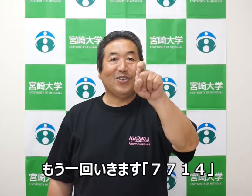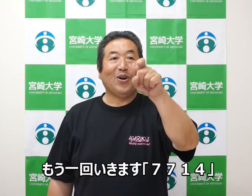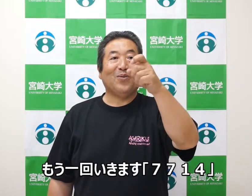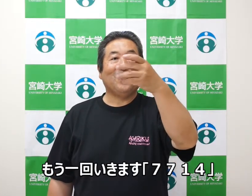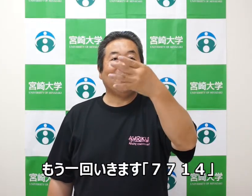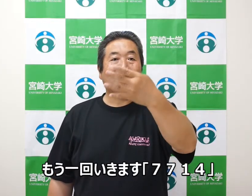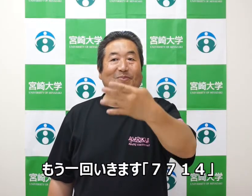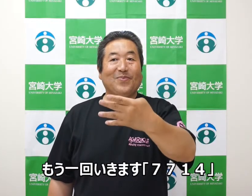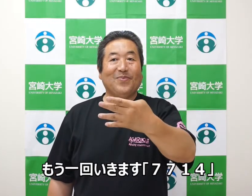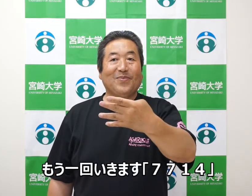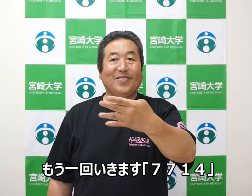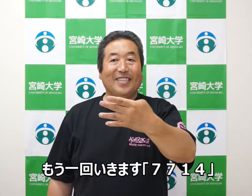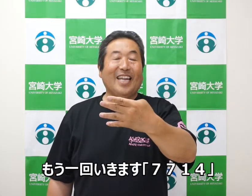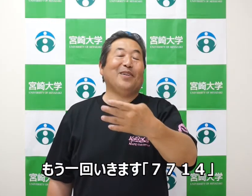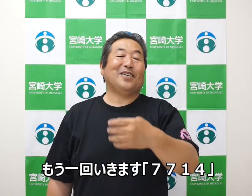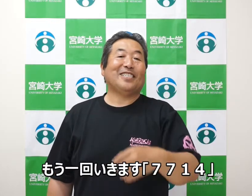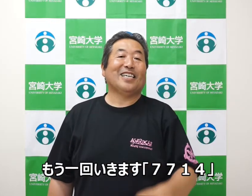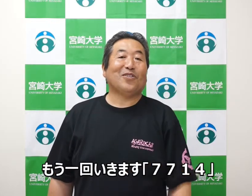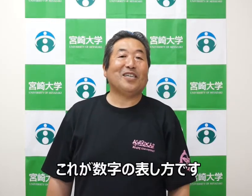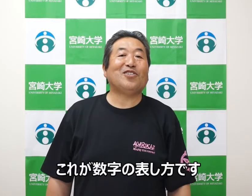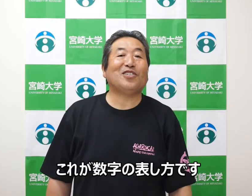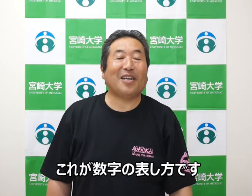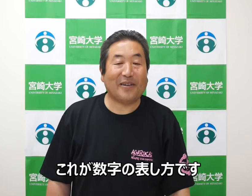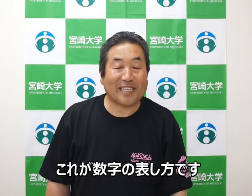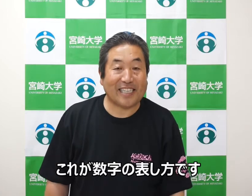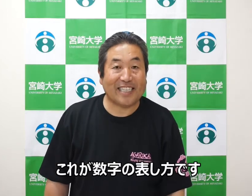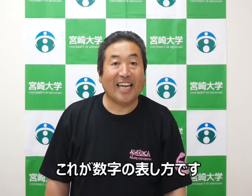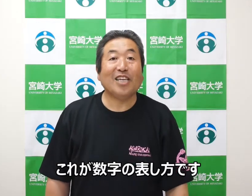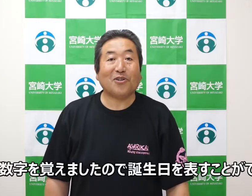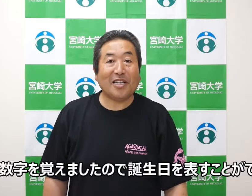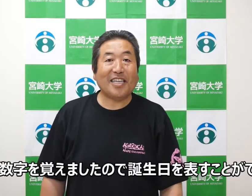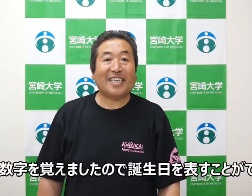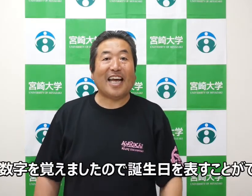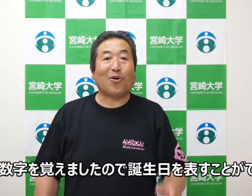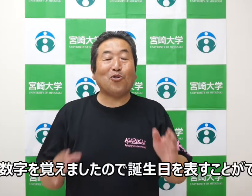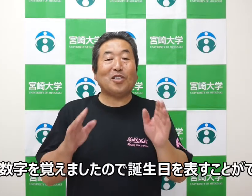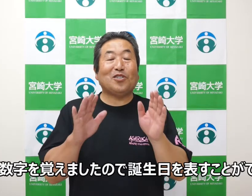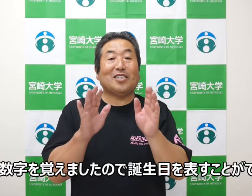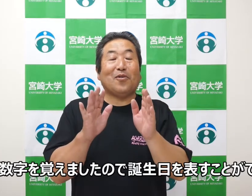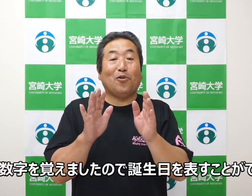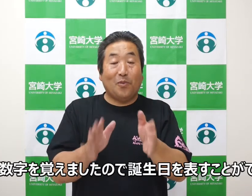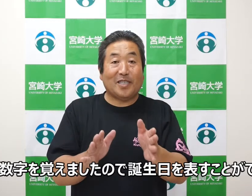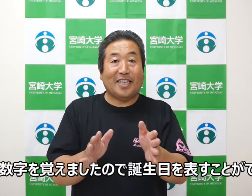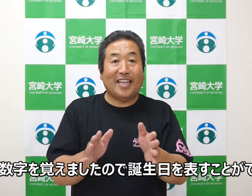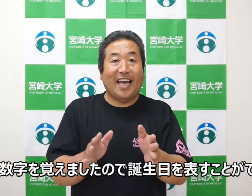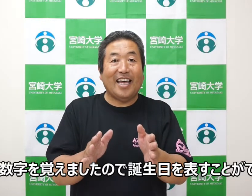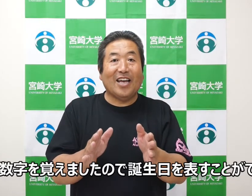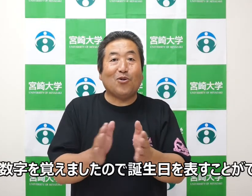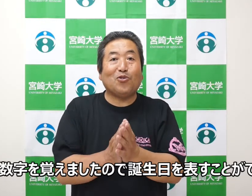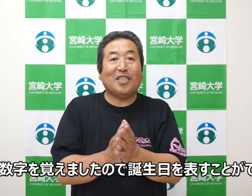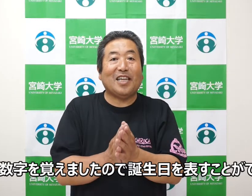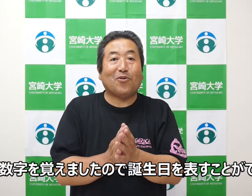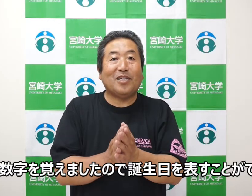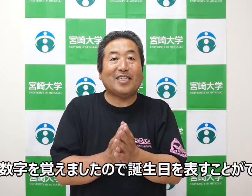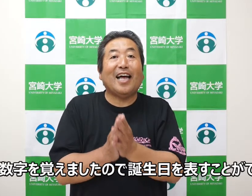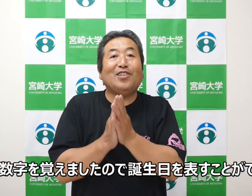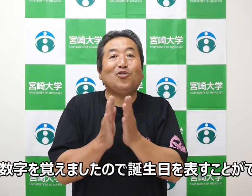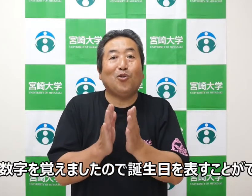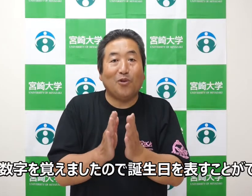7714出られます。これは数字の表し方です。それでですね、今度は数字が覚えましたんで、今度はですね、これで誕生日を表せ